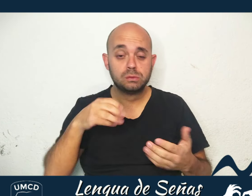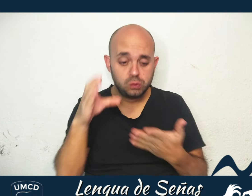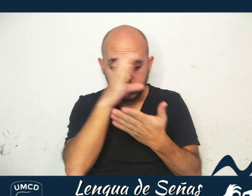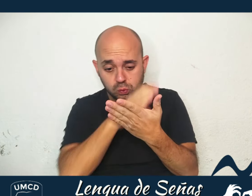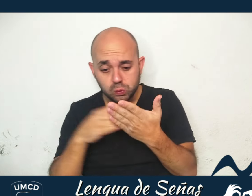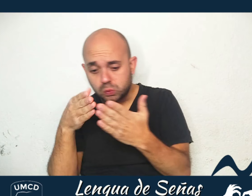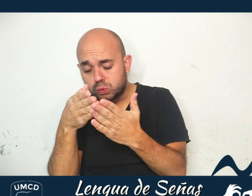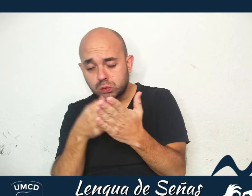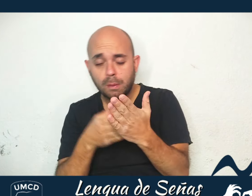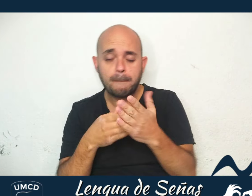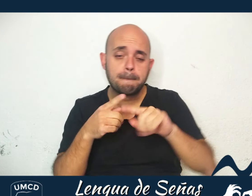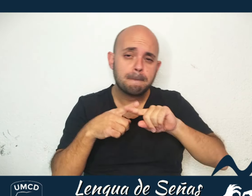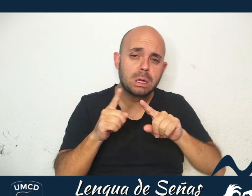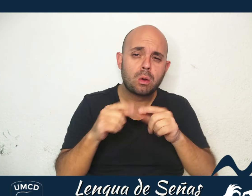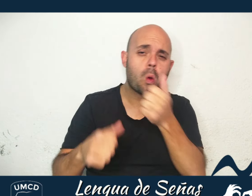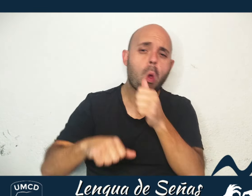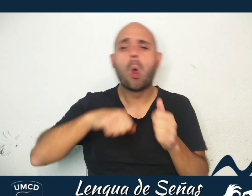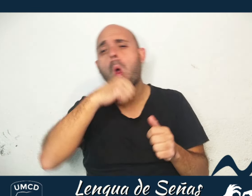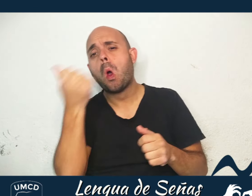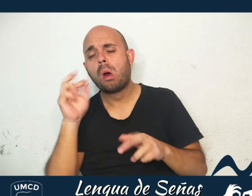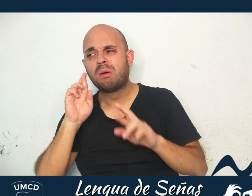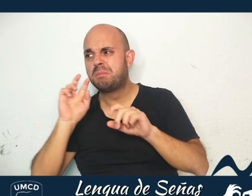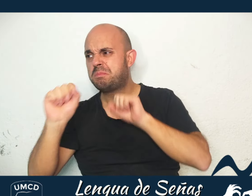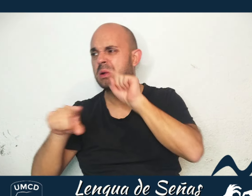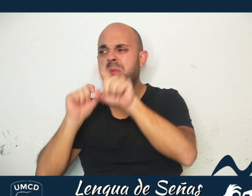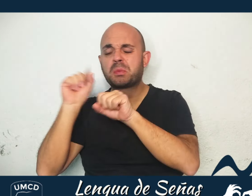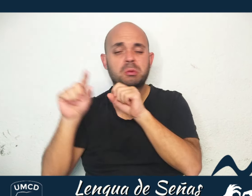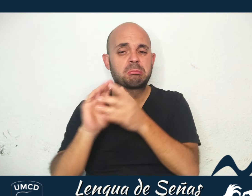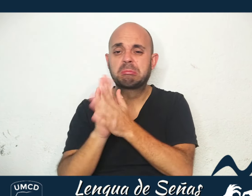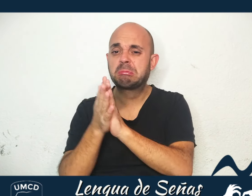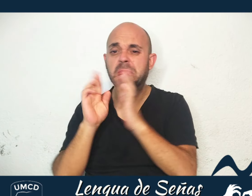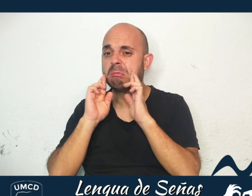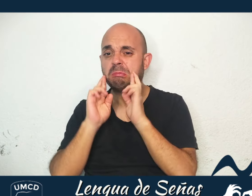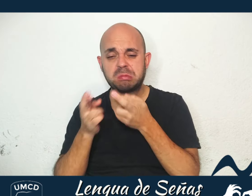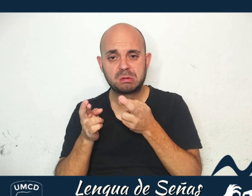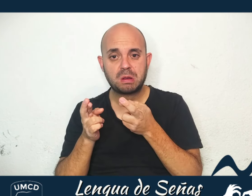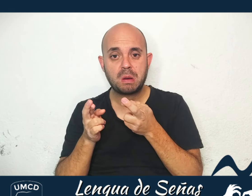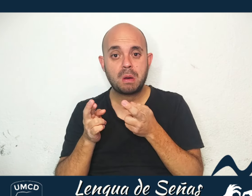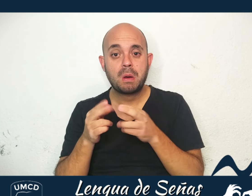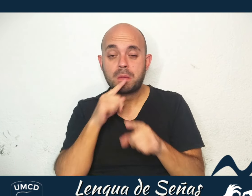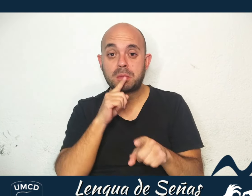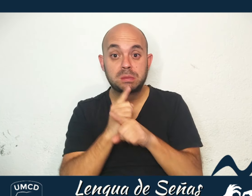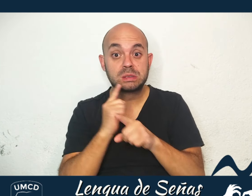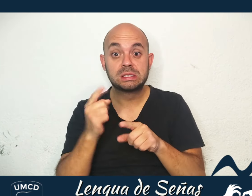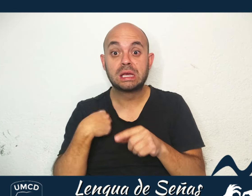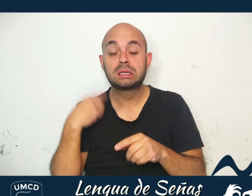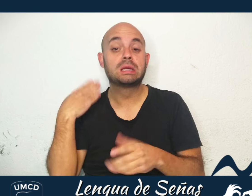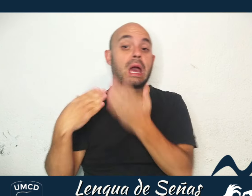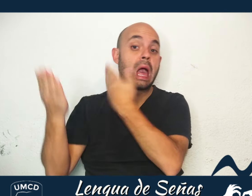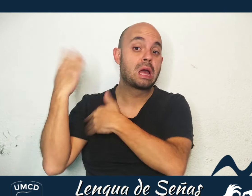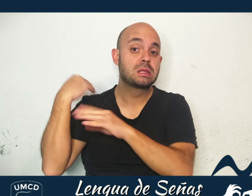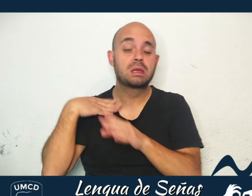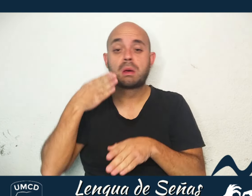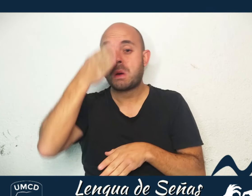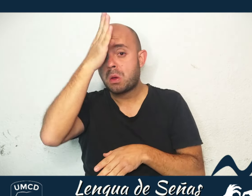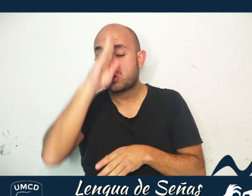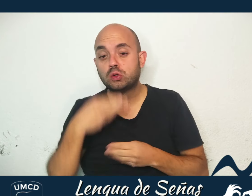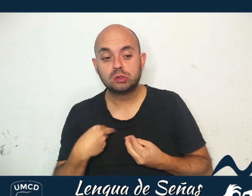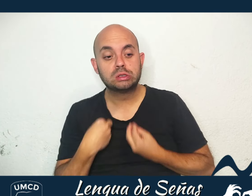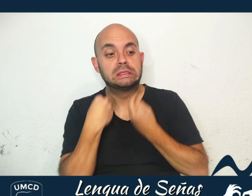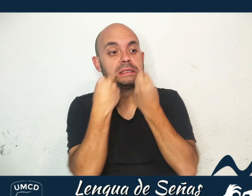hay algunas que tal vez no vamos a encontrarlas con claridad. La verdad es de que lo que Dios ha revelado a través